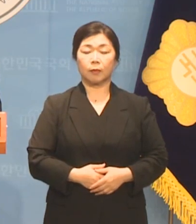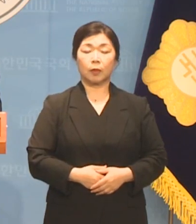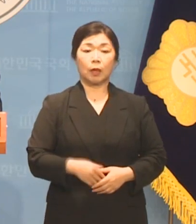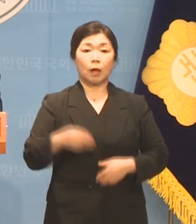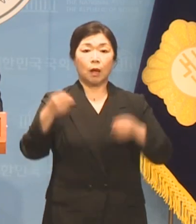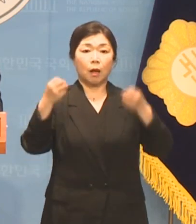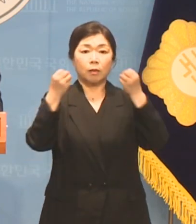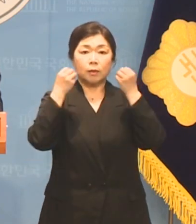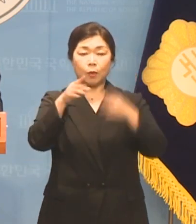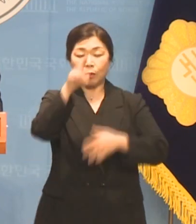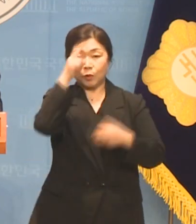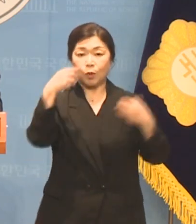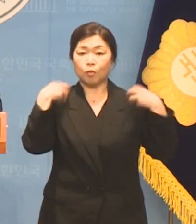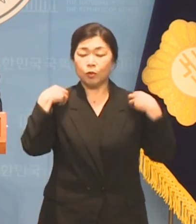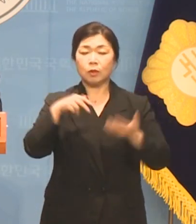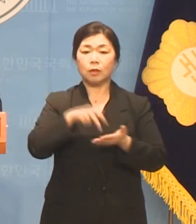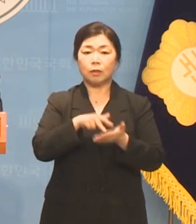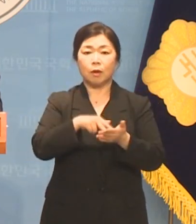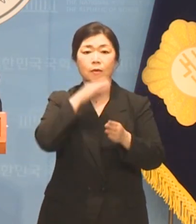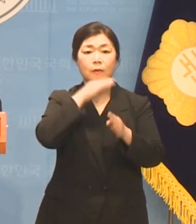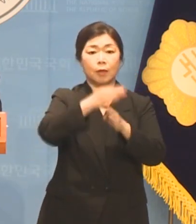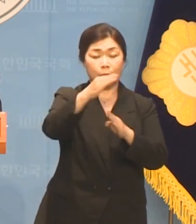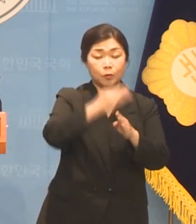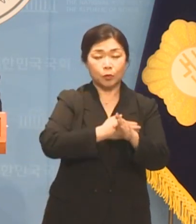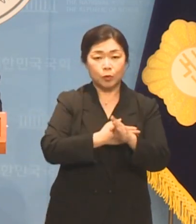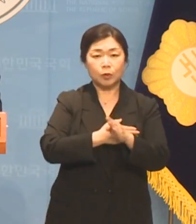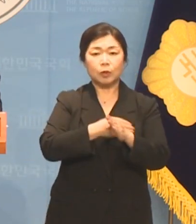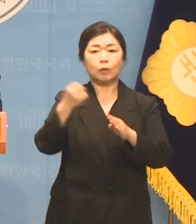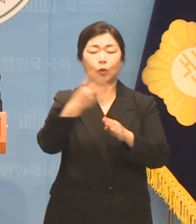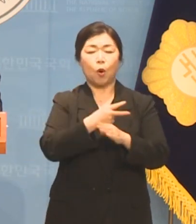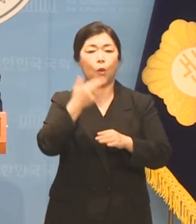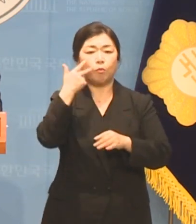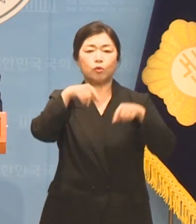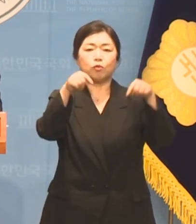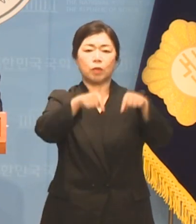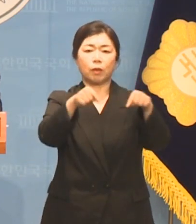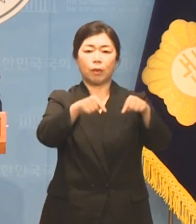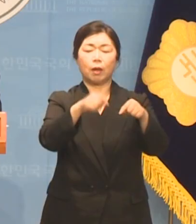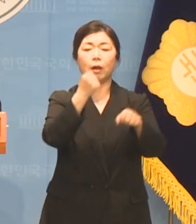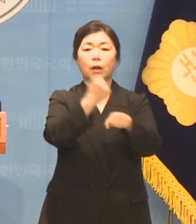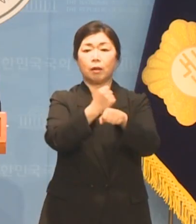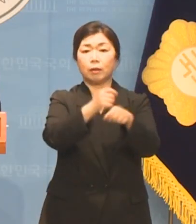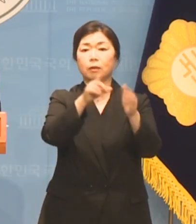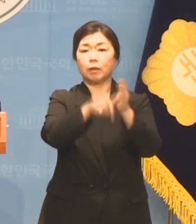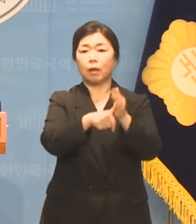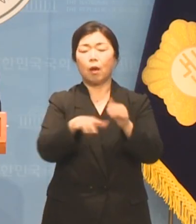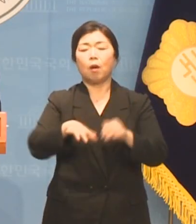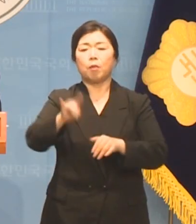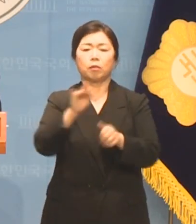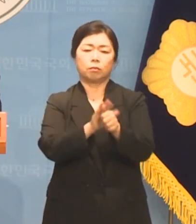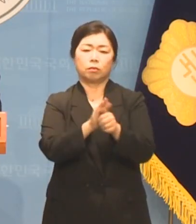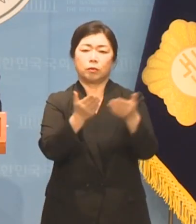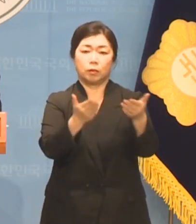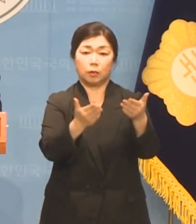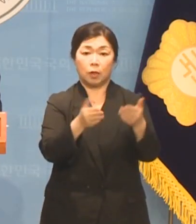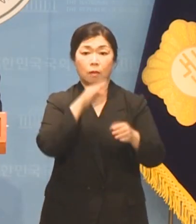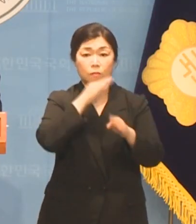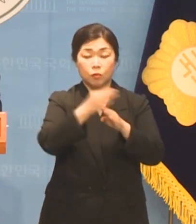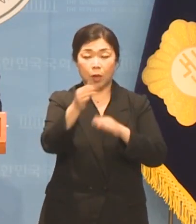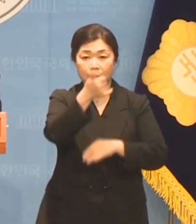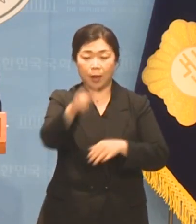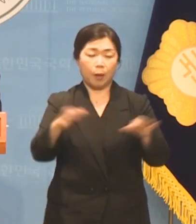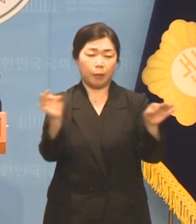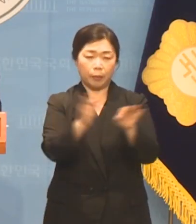새로운 정부에서는 남북, 미북 대화의 선순환을 만들어 북한 비핵화를